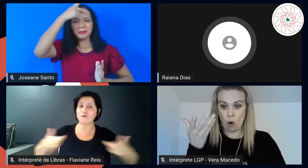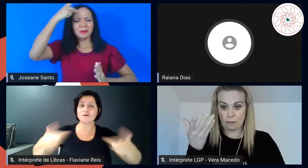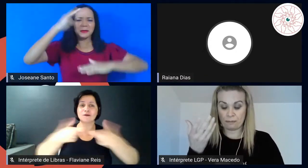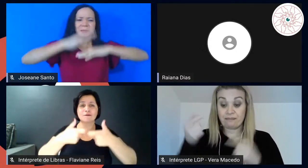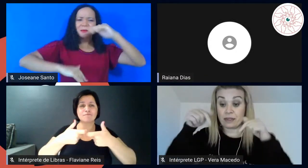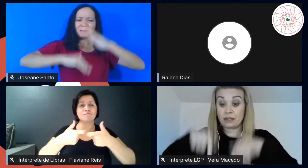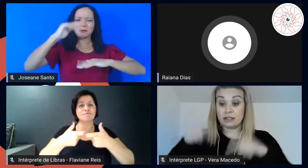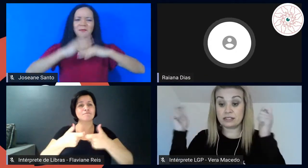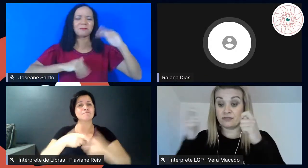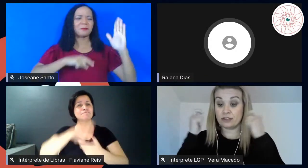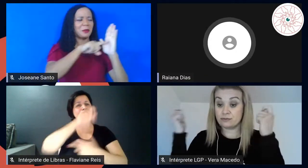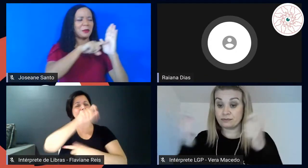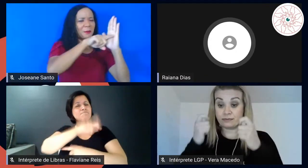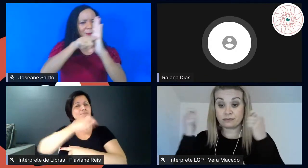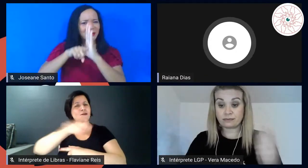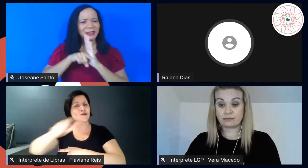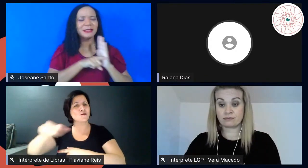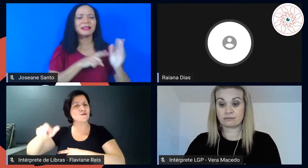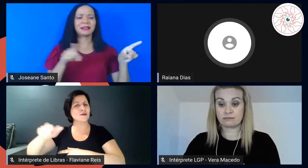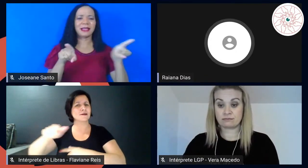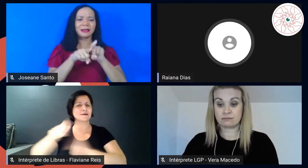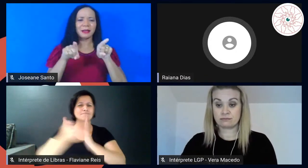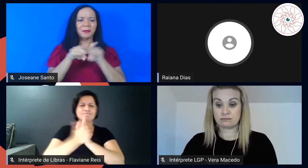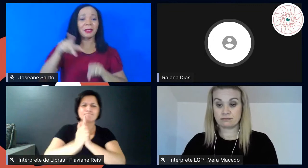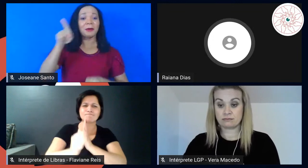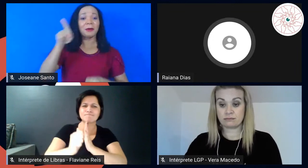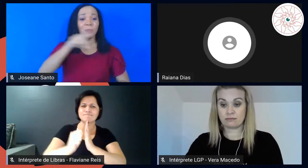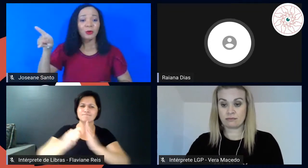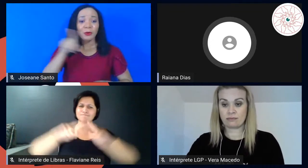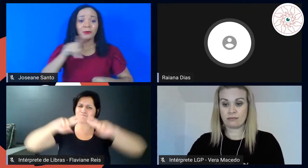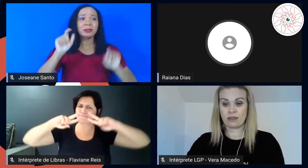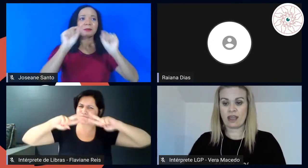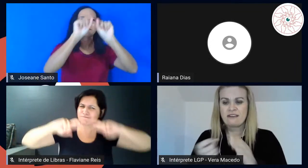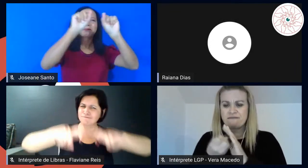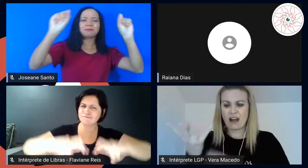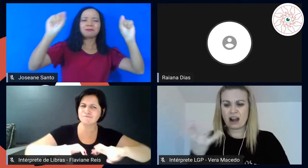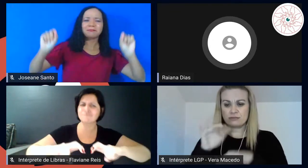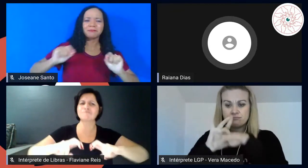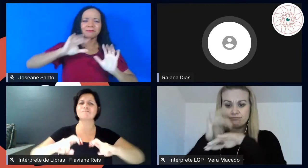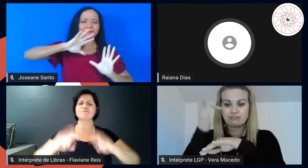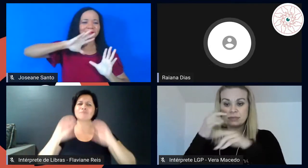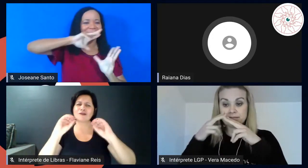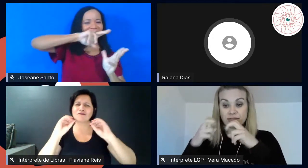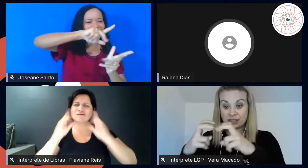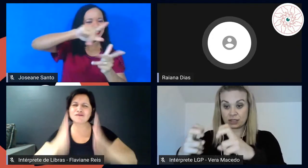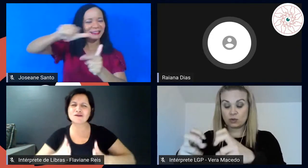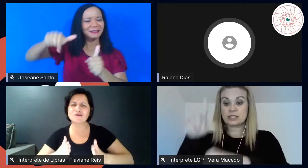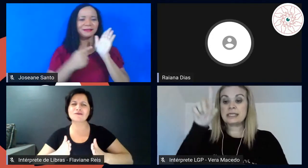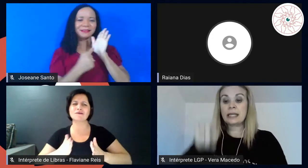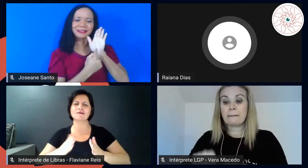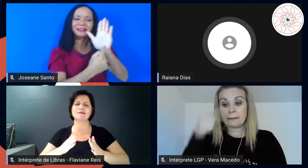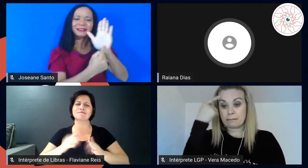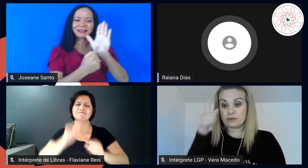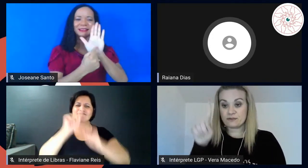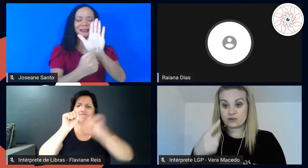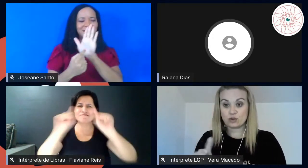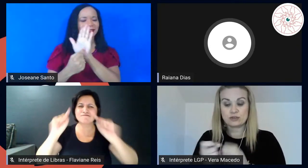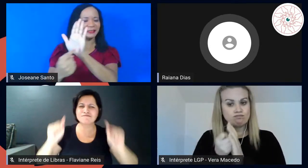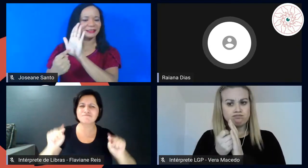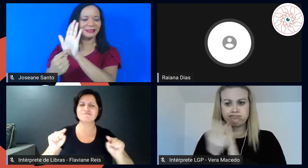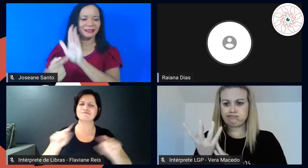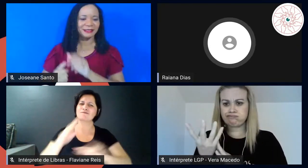Este evento ele conta com diversos profissionais pesquisadores e também professores de